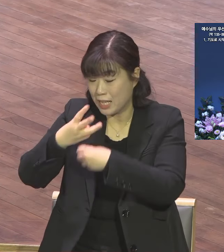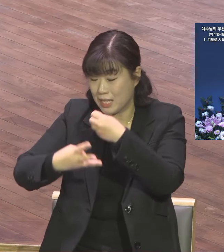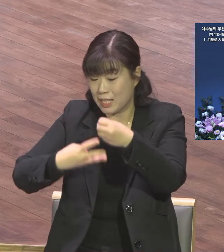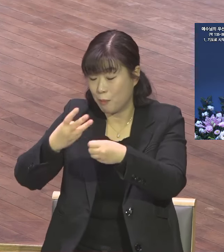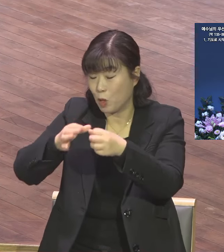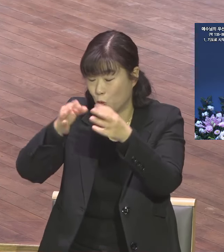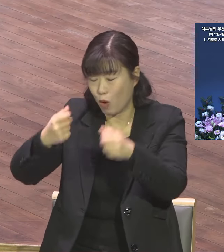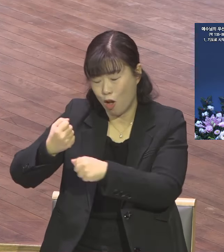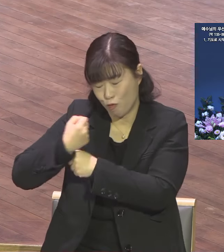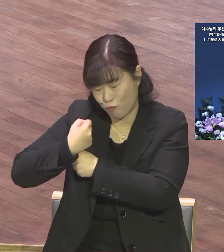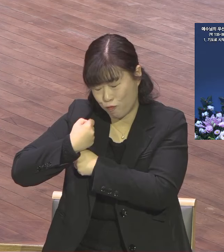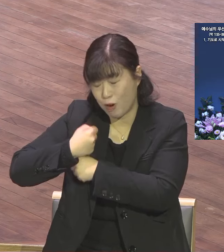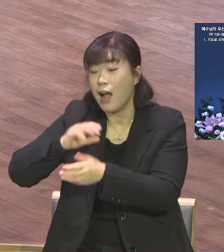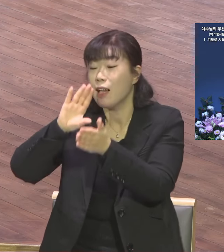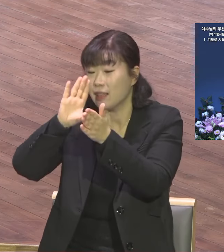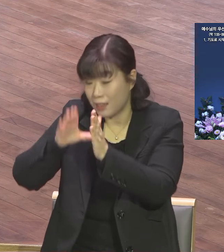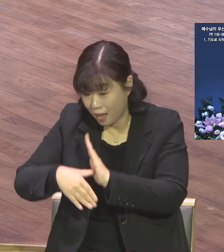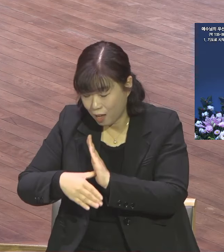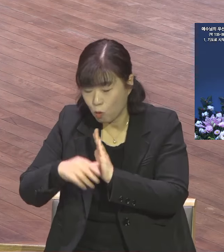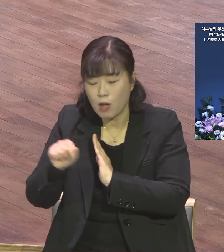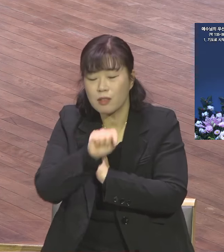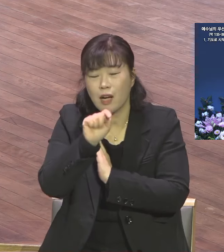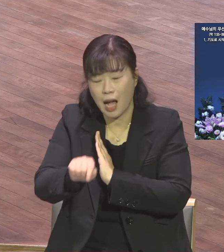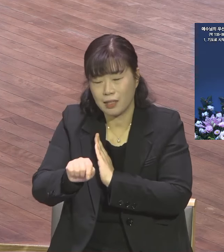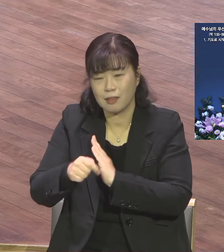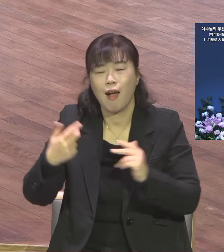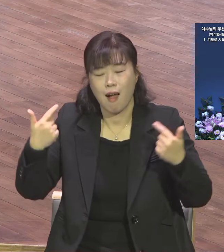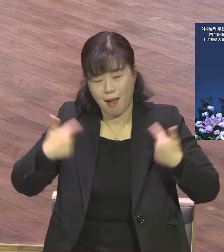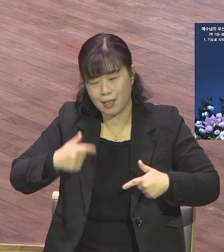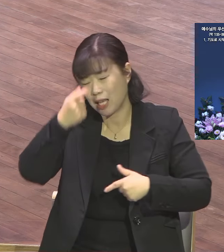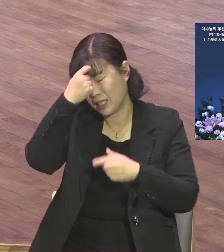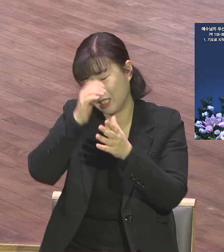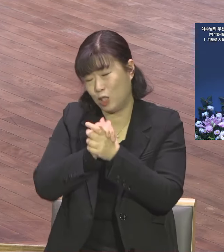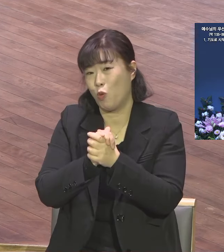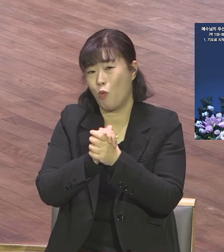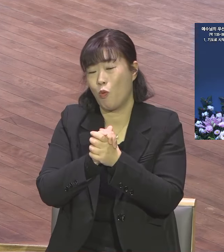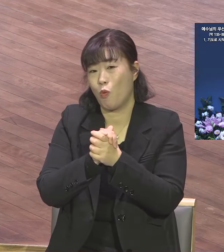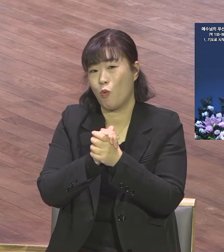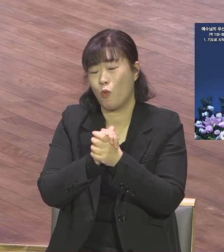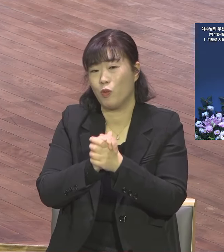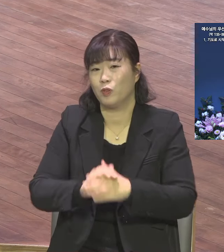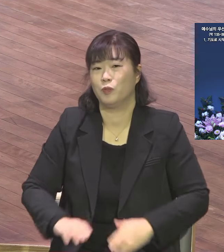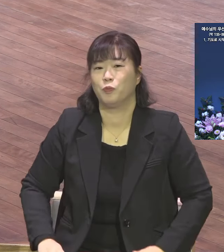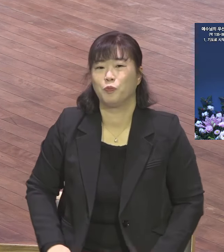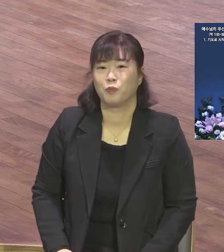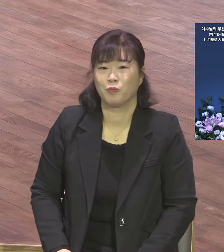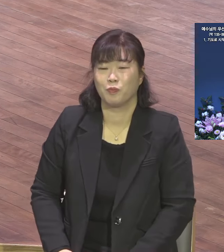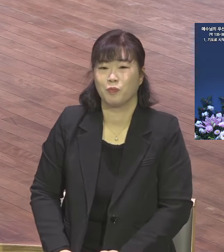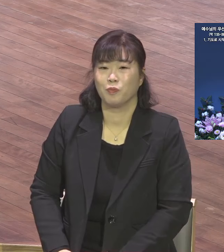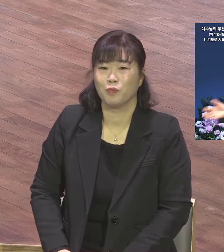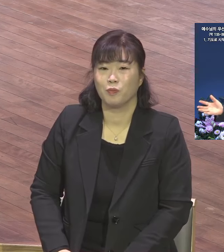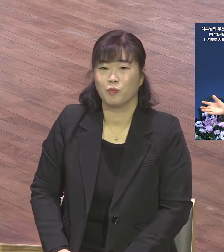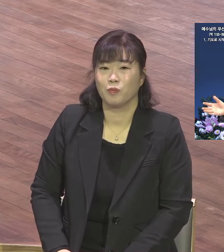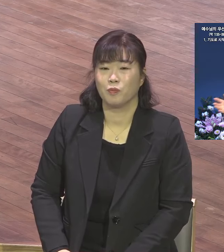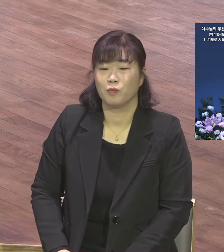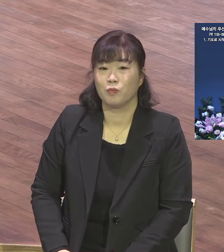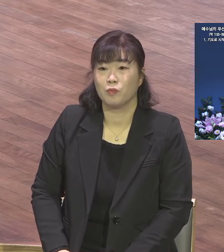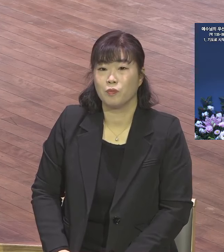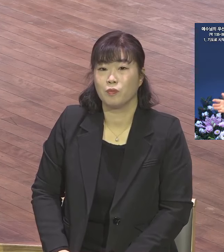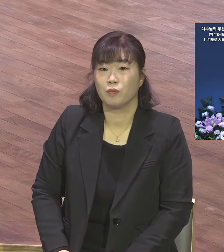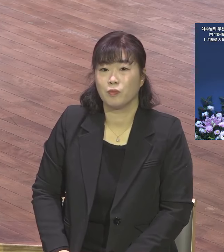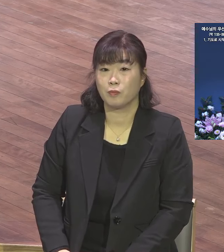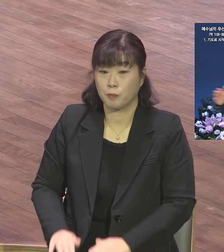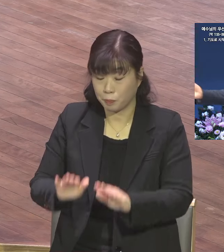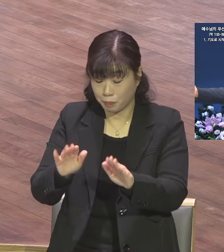기도만 한 사람이요. 하나님 그렇게 인도해 주셨다. 무슨 군대에서 기도합니까? 예배도 못 드릴 정도는 그게 아니야. 하나님 인도해 주니까